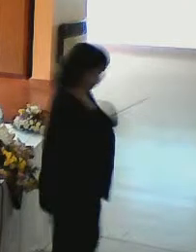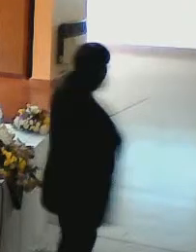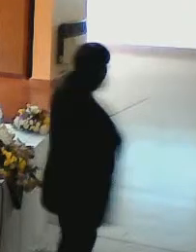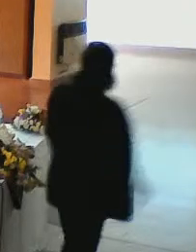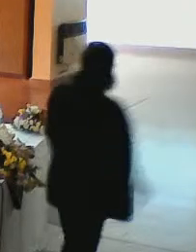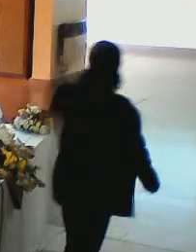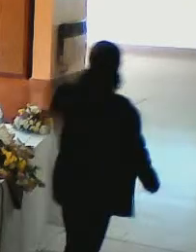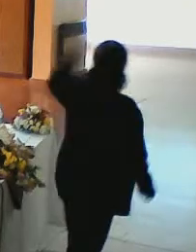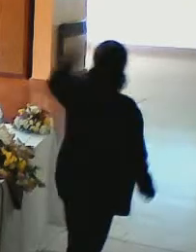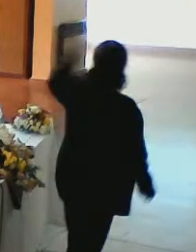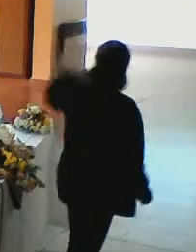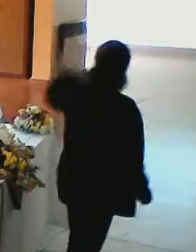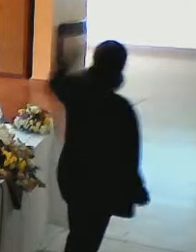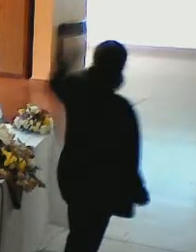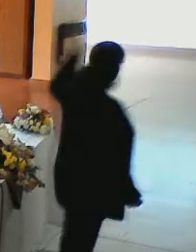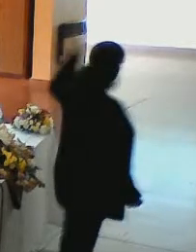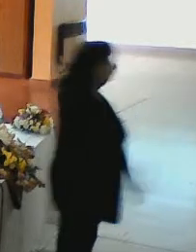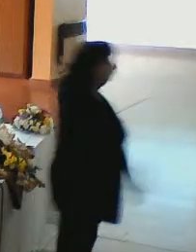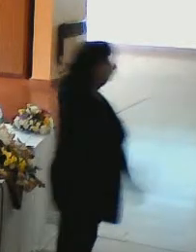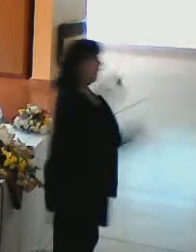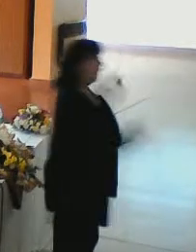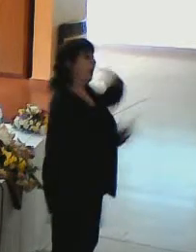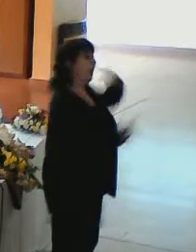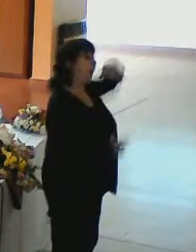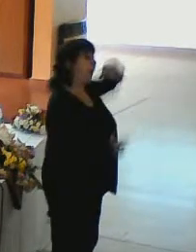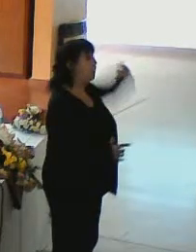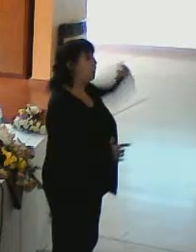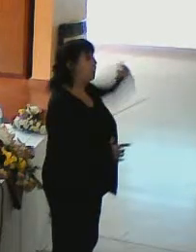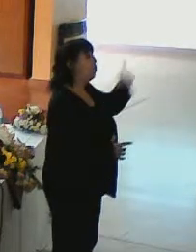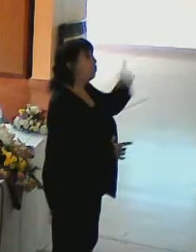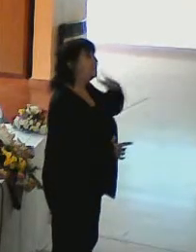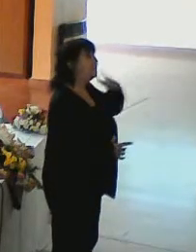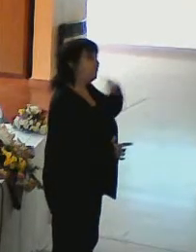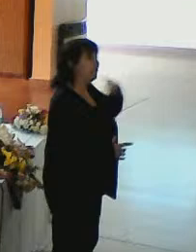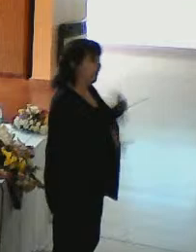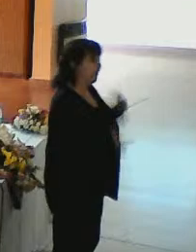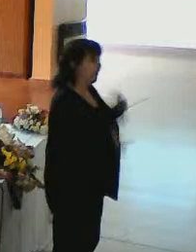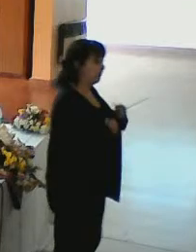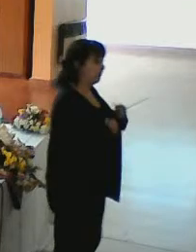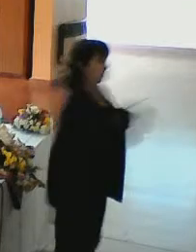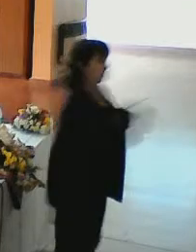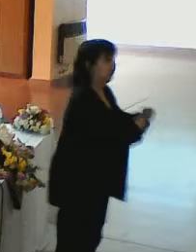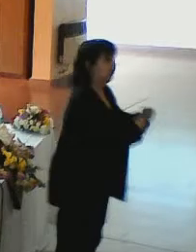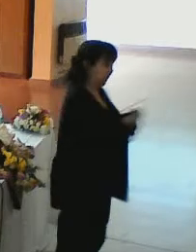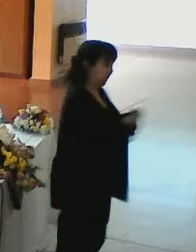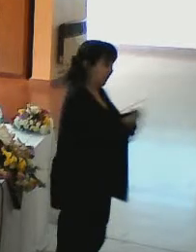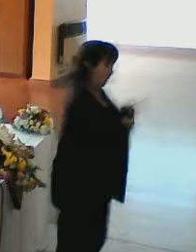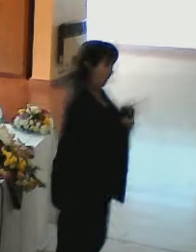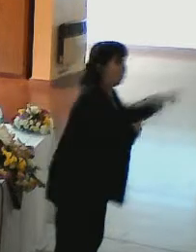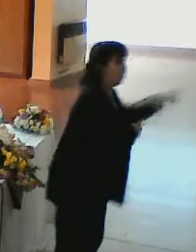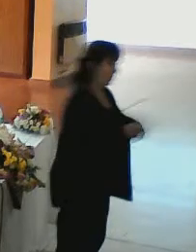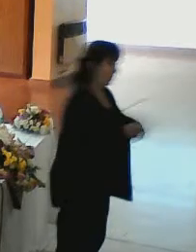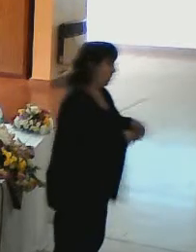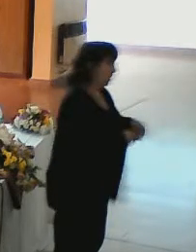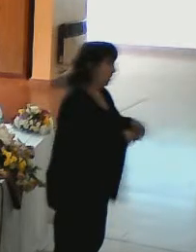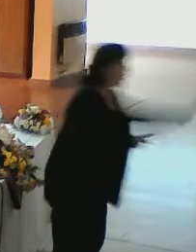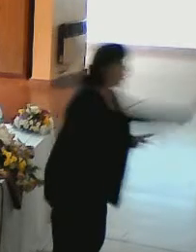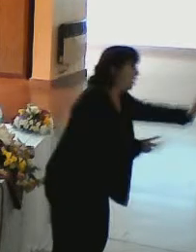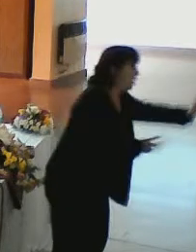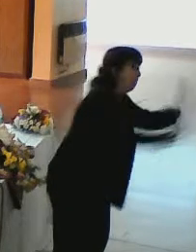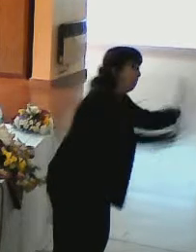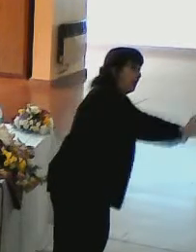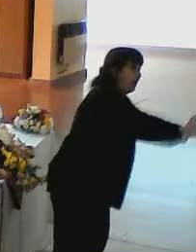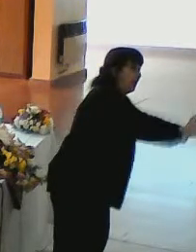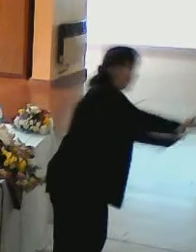Los signos y síntomas de impulsividad, bueno, son los que decíamos, se mueve en exceso, corre por donde no tendría